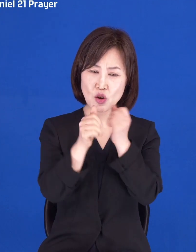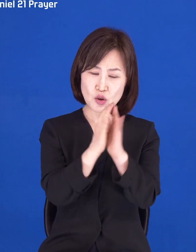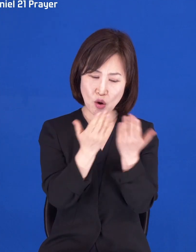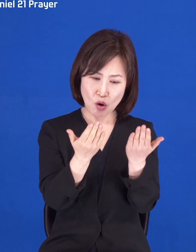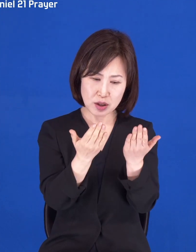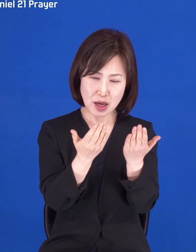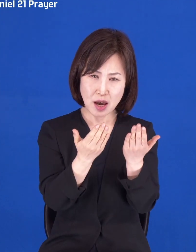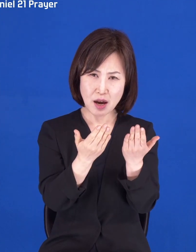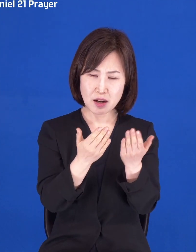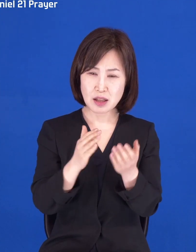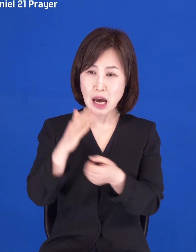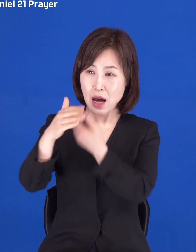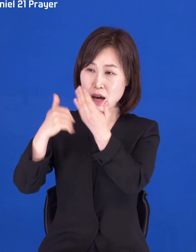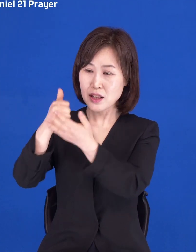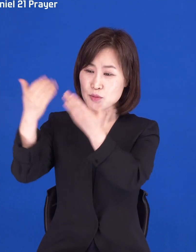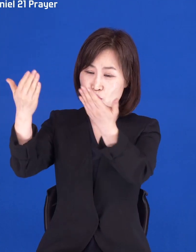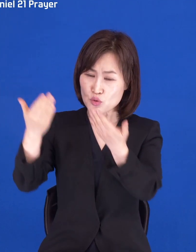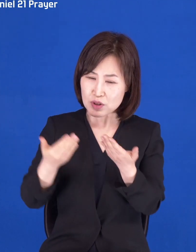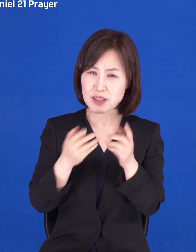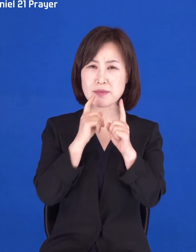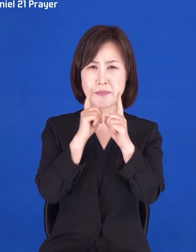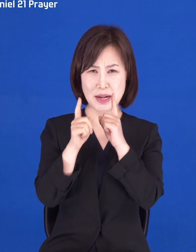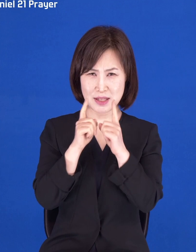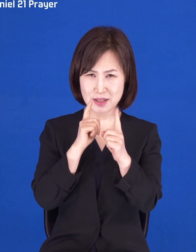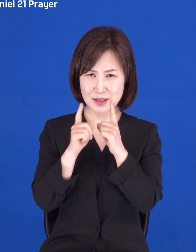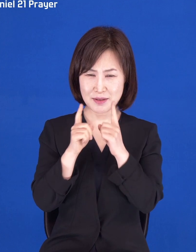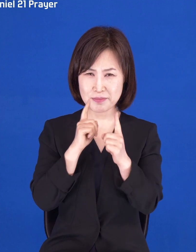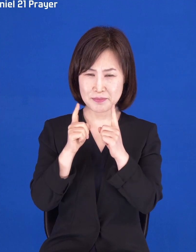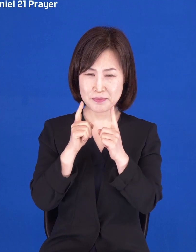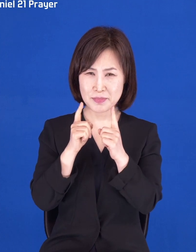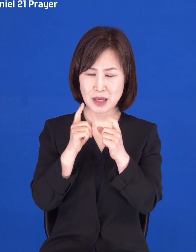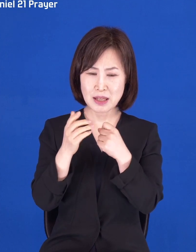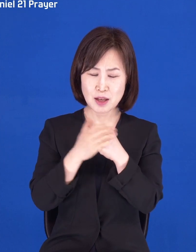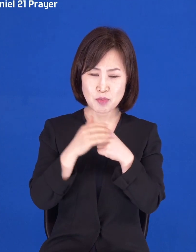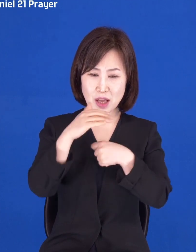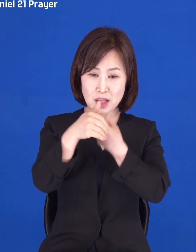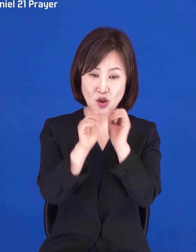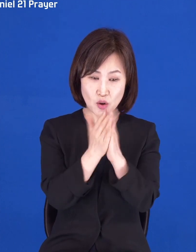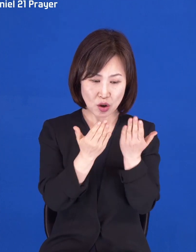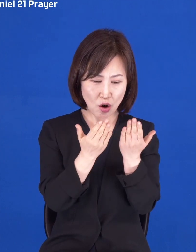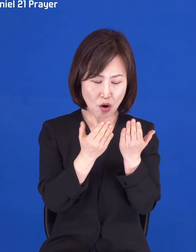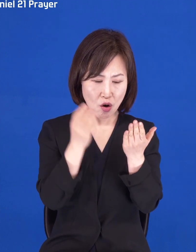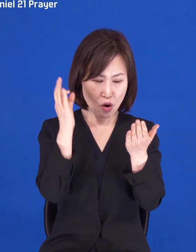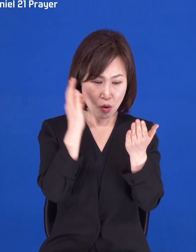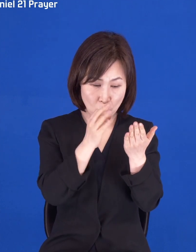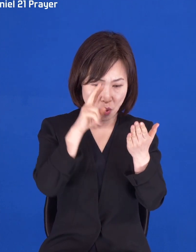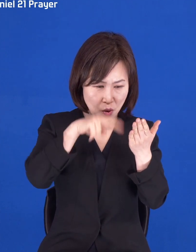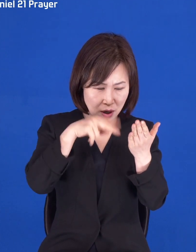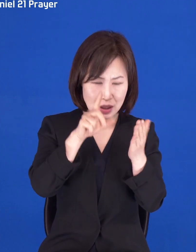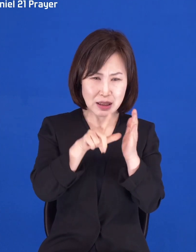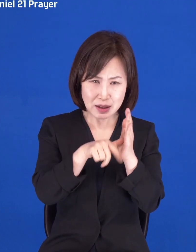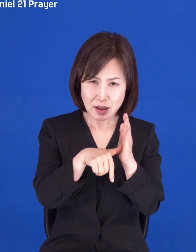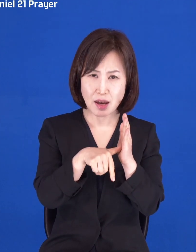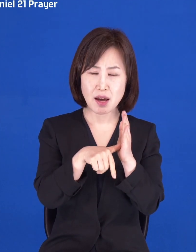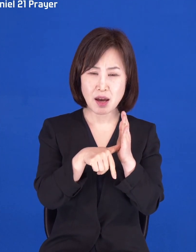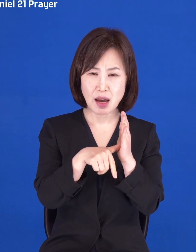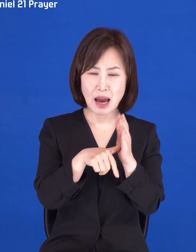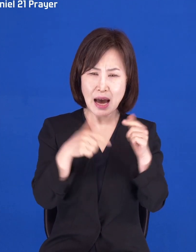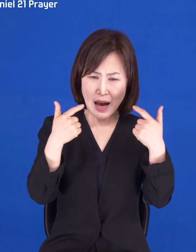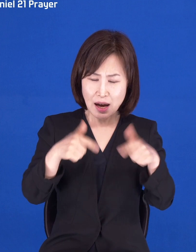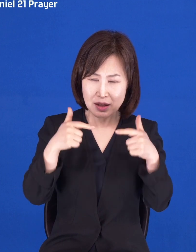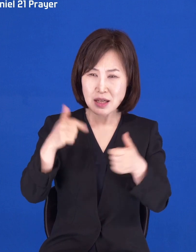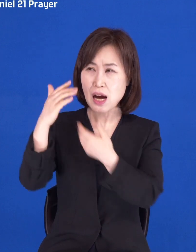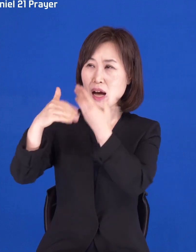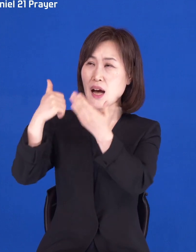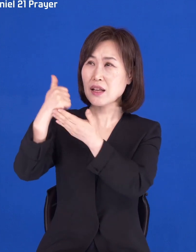하나님이 우리에게 주시는 말씀이기 때문에 성경을 볼 때면, 성경을 대할 때면 항상